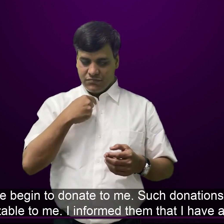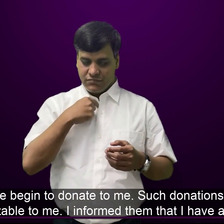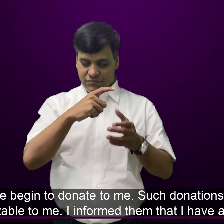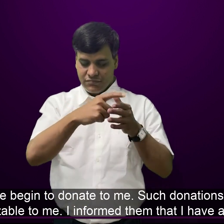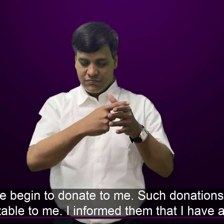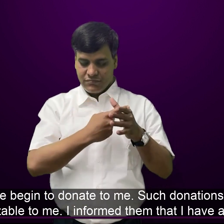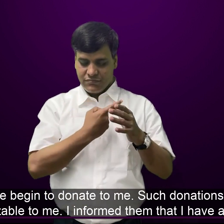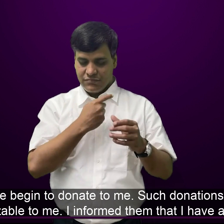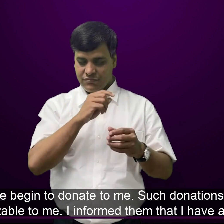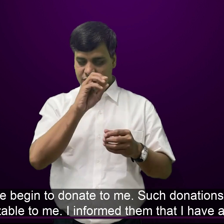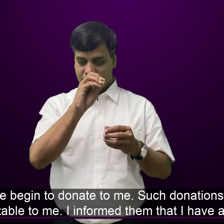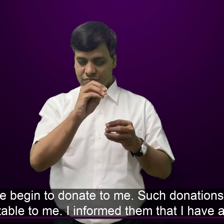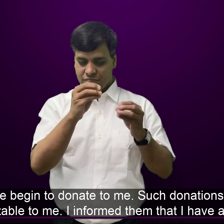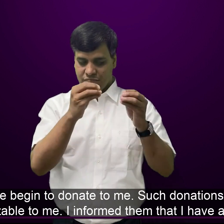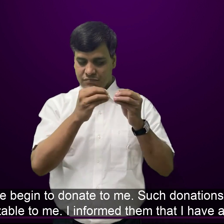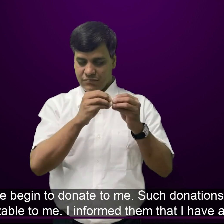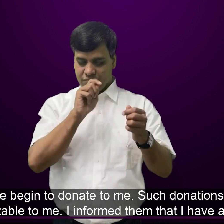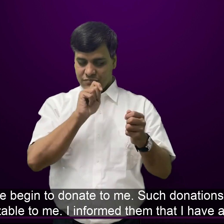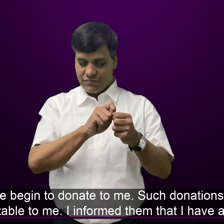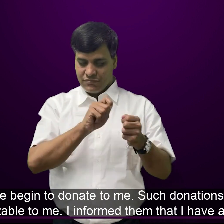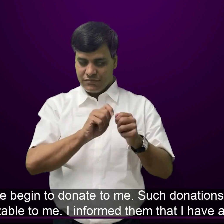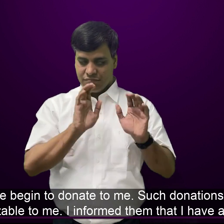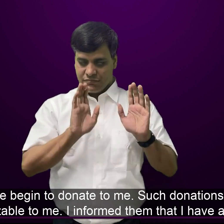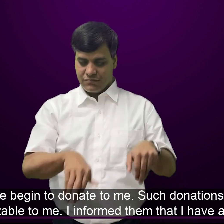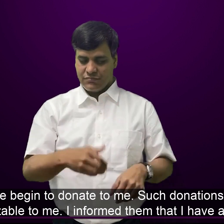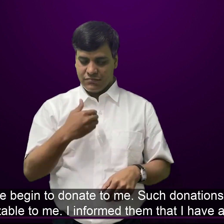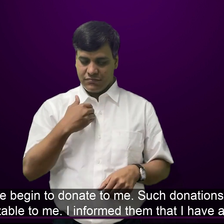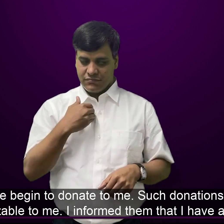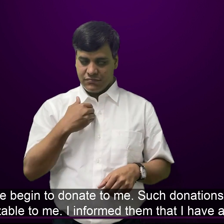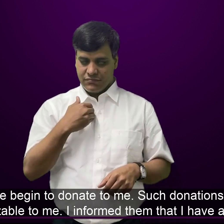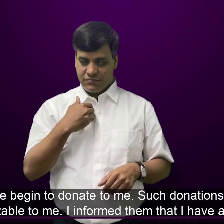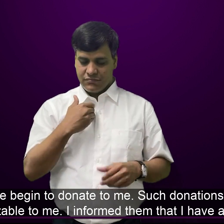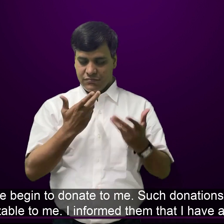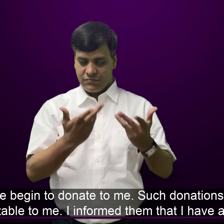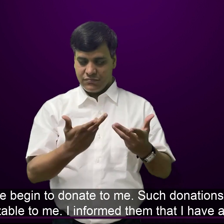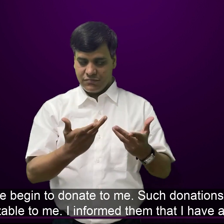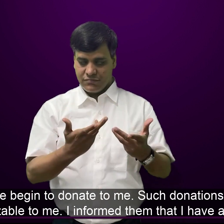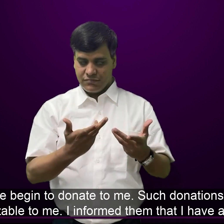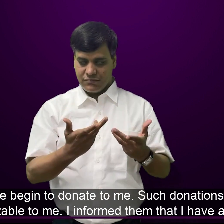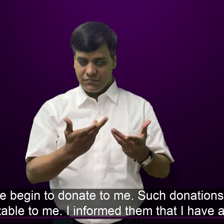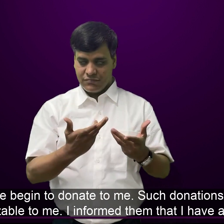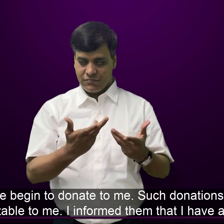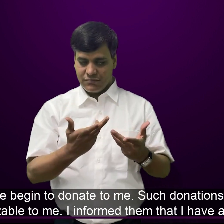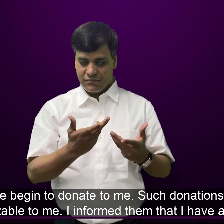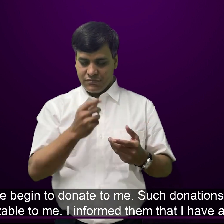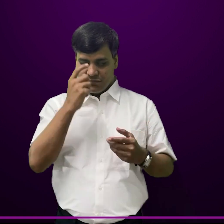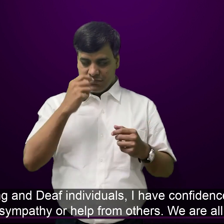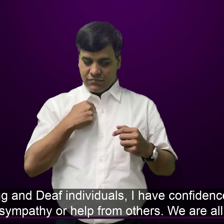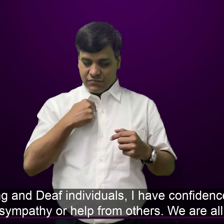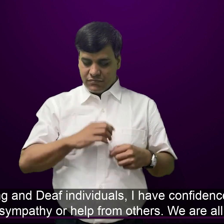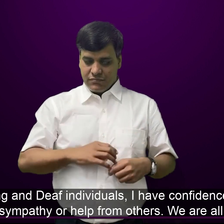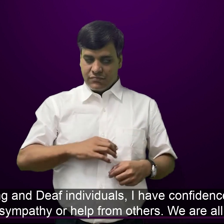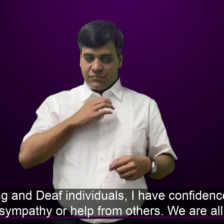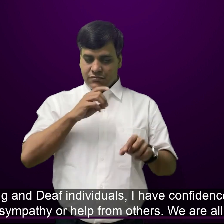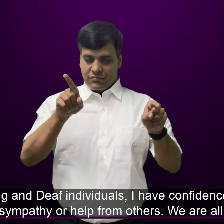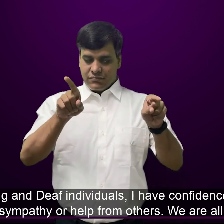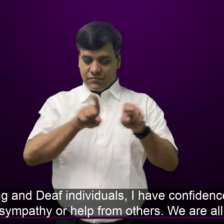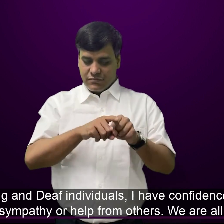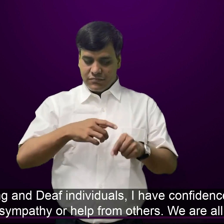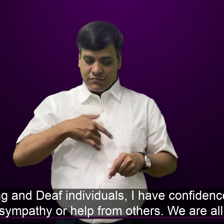लेकिन यह चंदा देना मुझे बिल्कुल भी मंजूर नहीं है। मेरे पास नौकरी है और मैं उन्हें बताता हूँ कि मैं काम भी करता